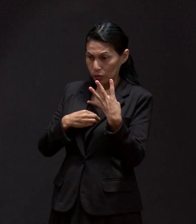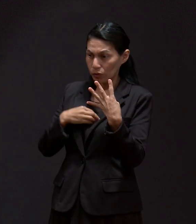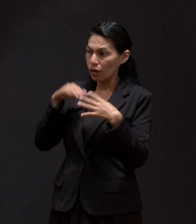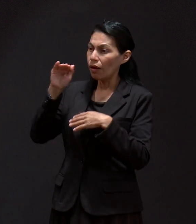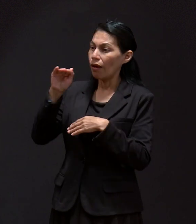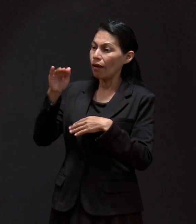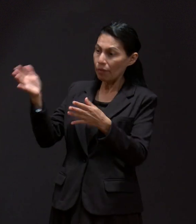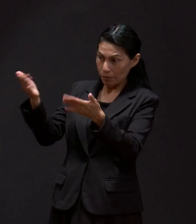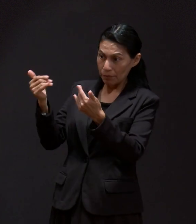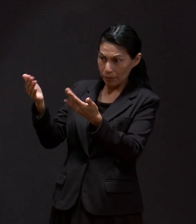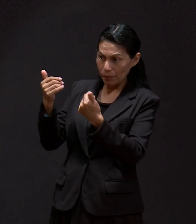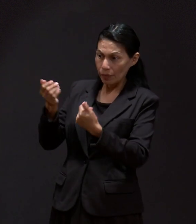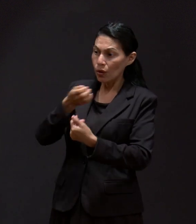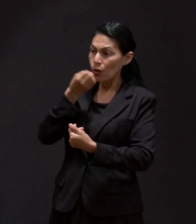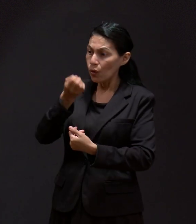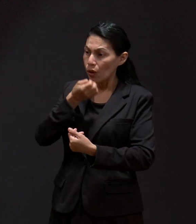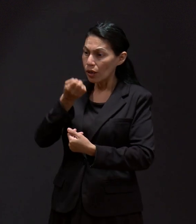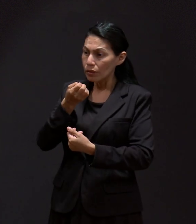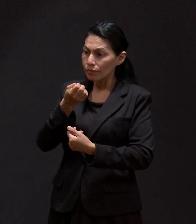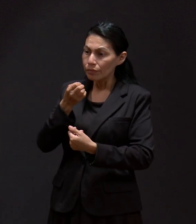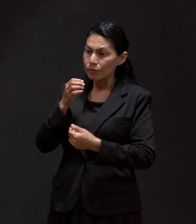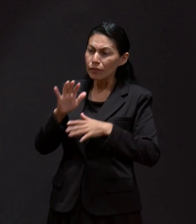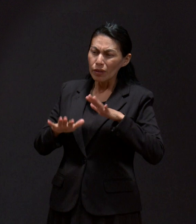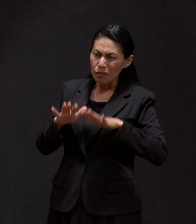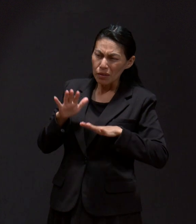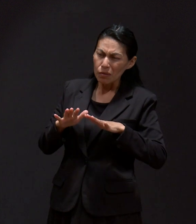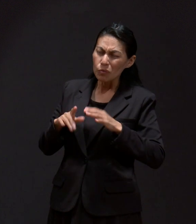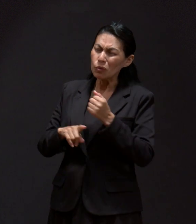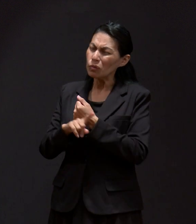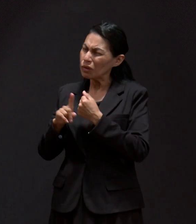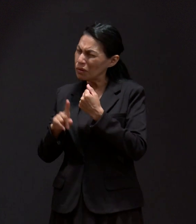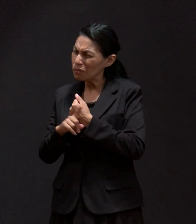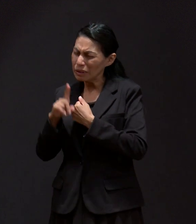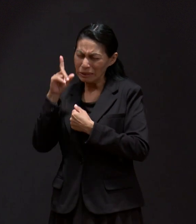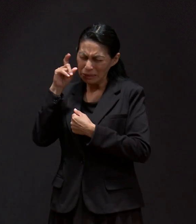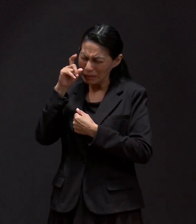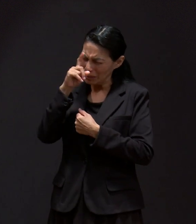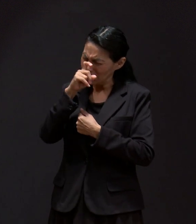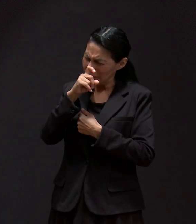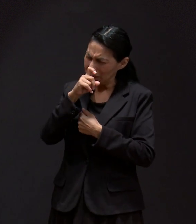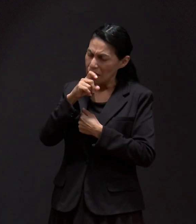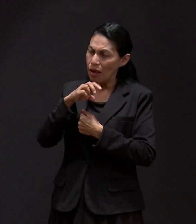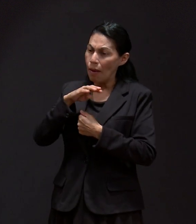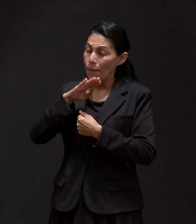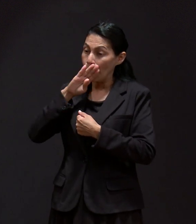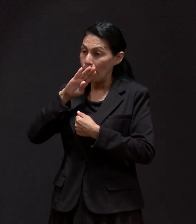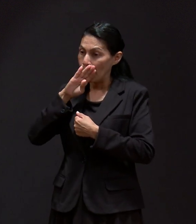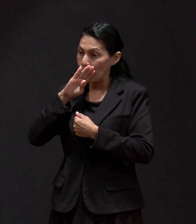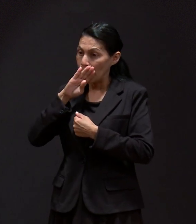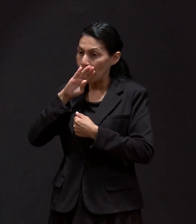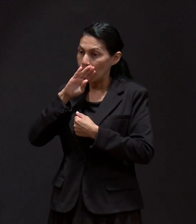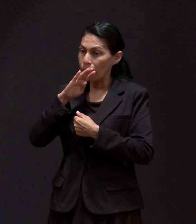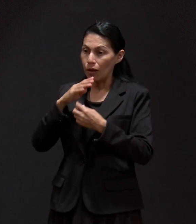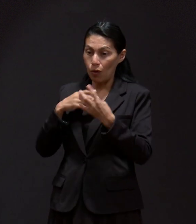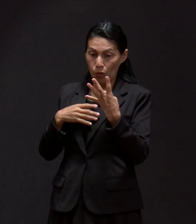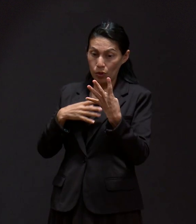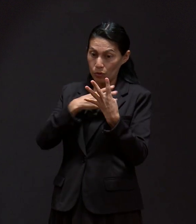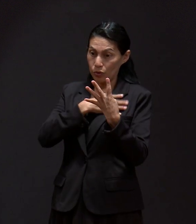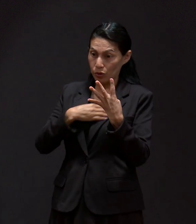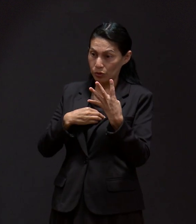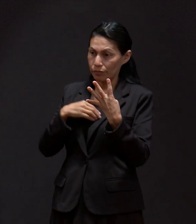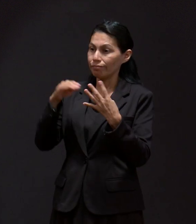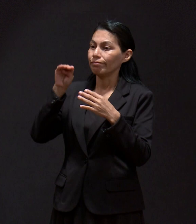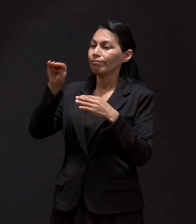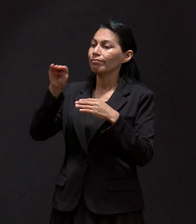los cuatro hijos a orar con ella alguna vez tuvimos una crisis fuerte en la familia y mi madre nunca faltó y nos